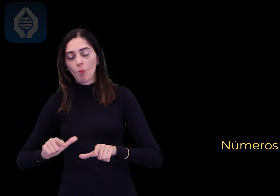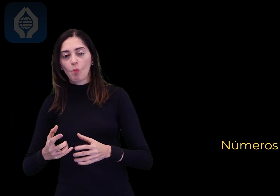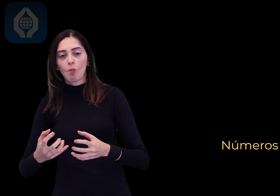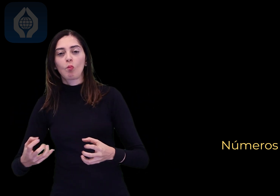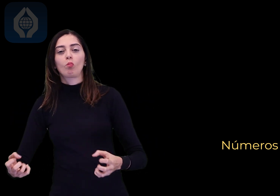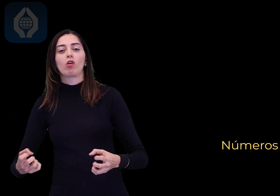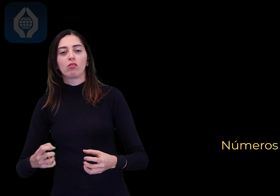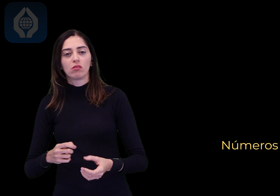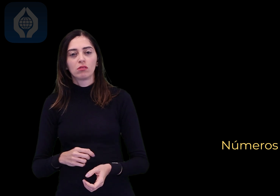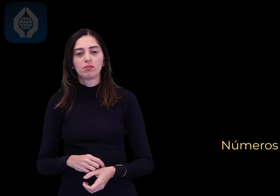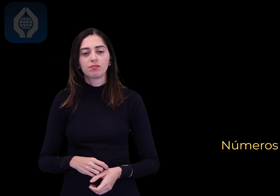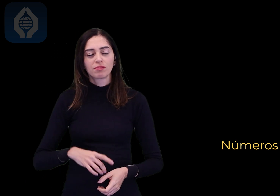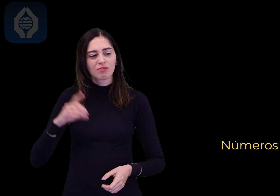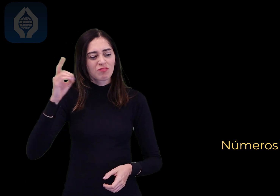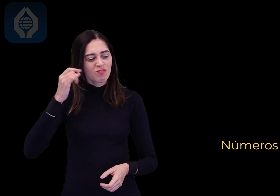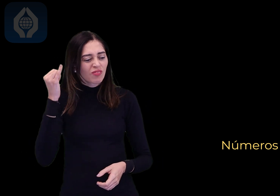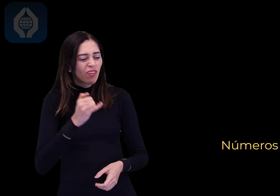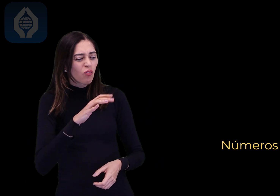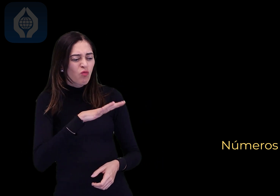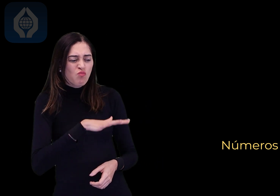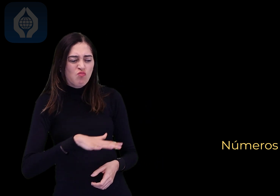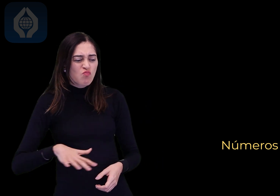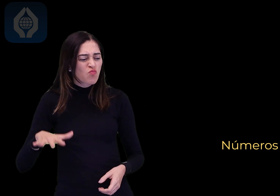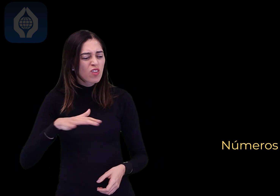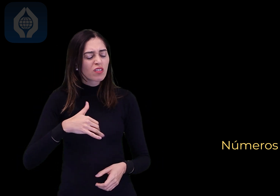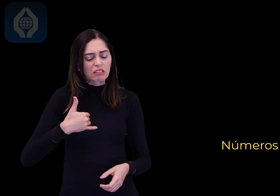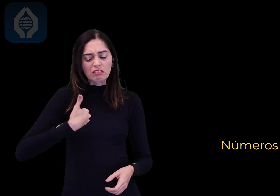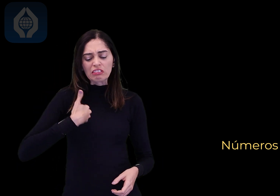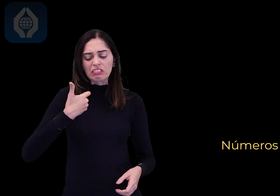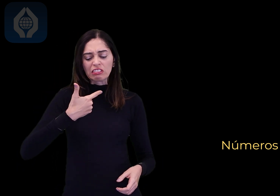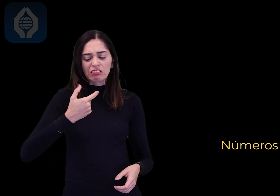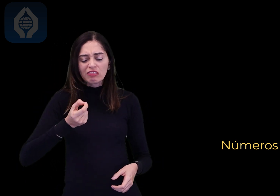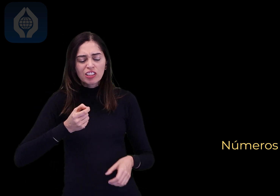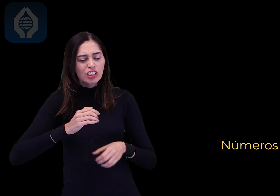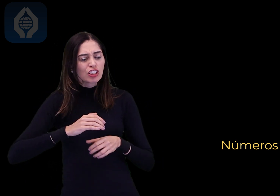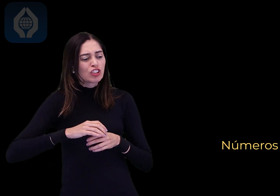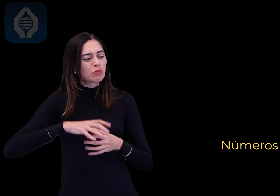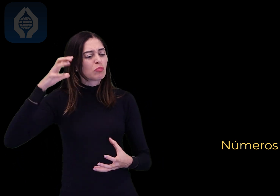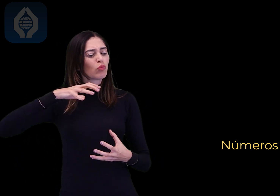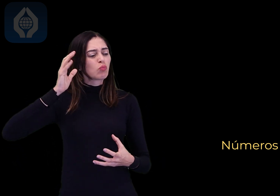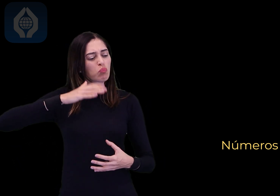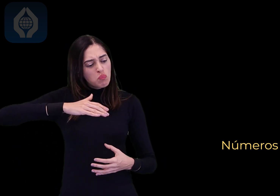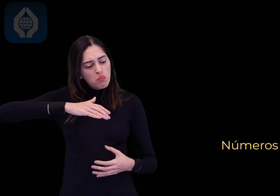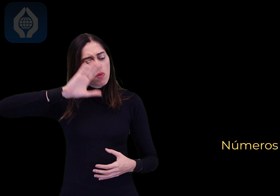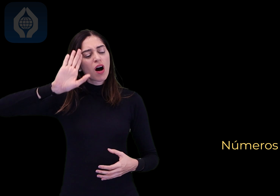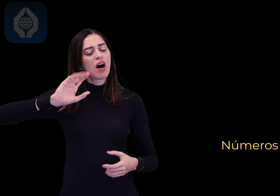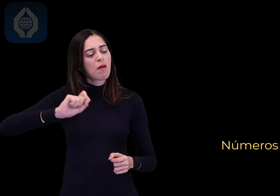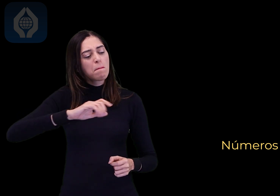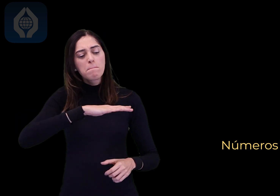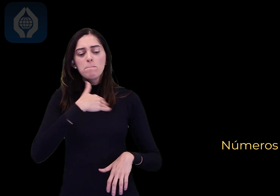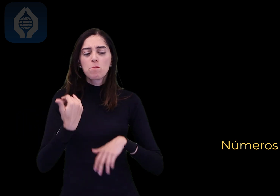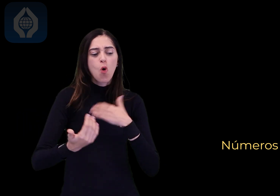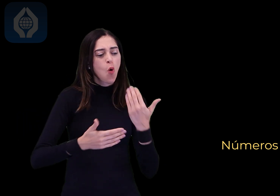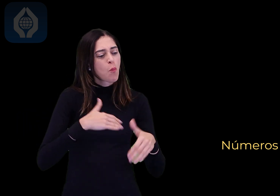Números 14, 26-32, Deus disse aos israelitas que todos os maiores de 20 anos que não tinham crido